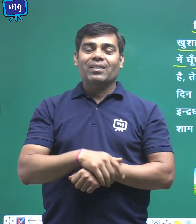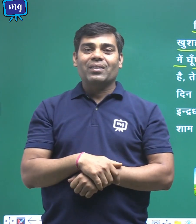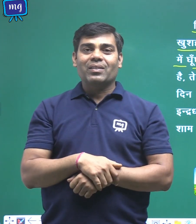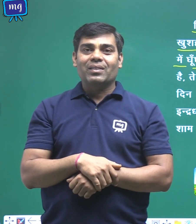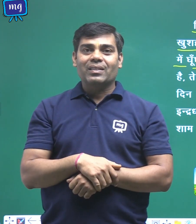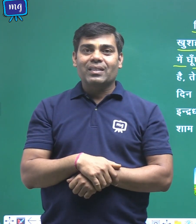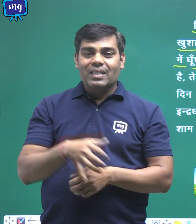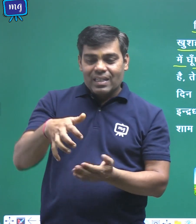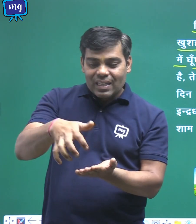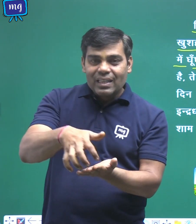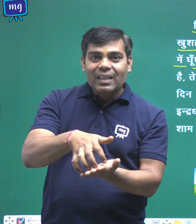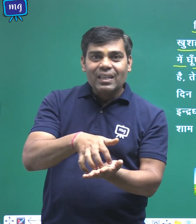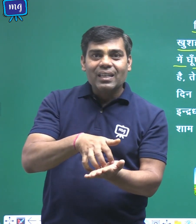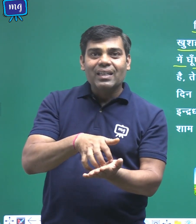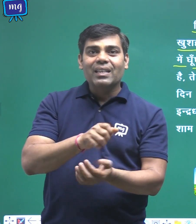खेती